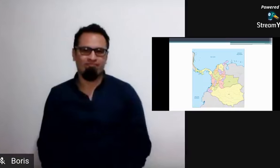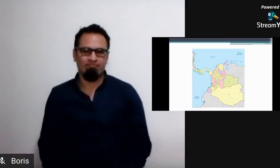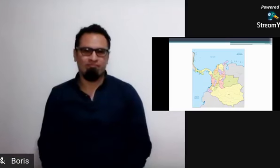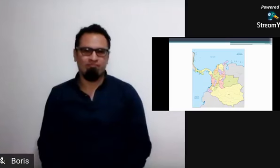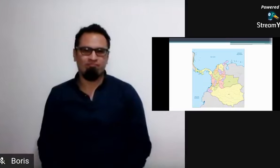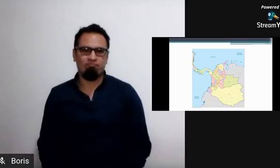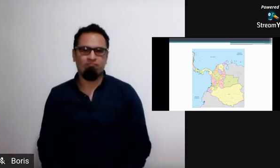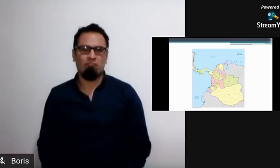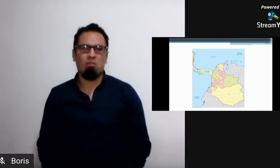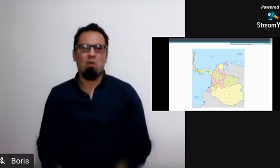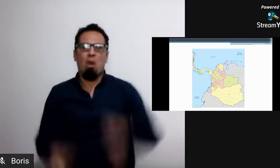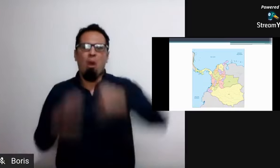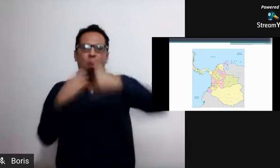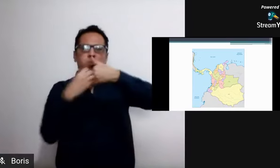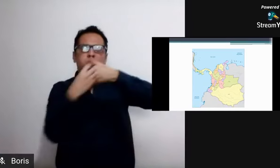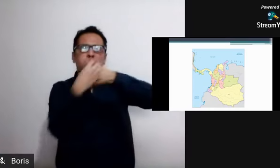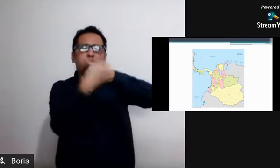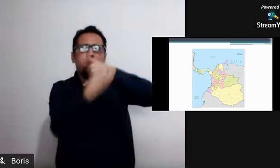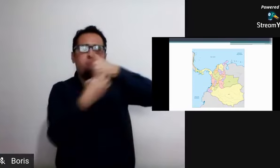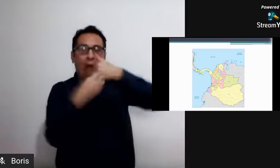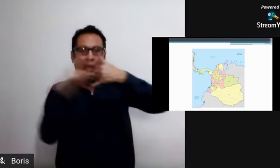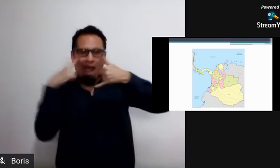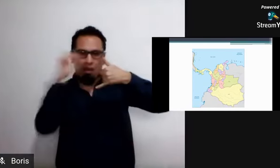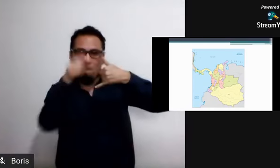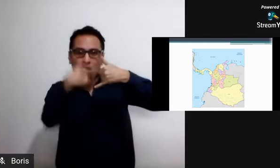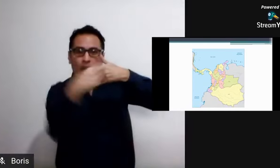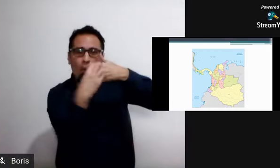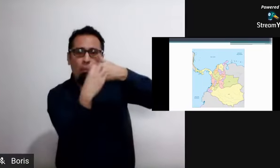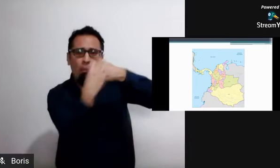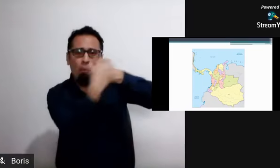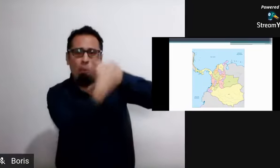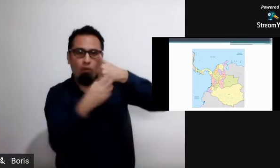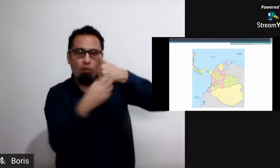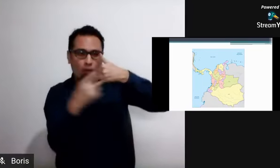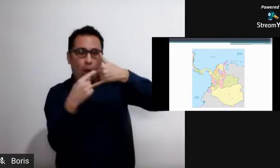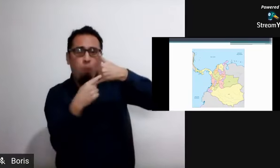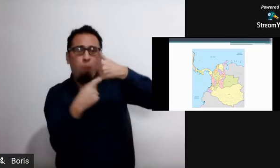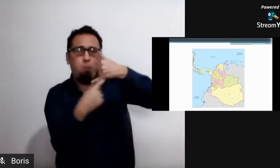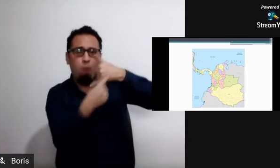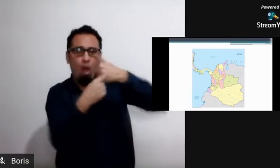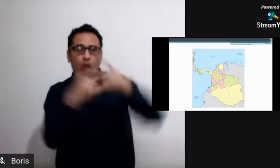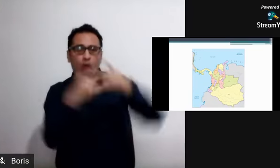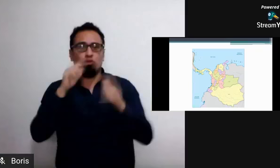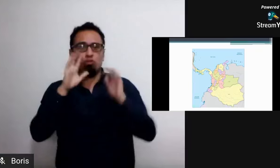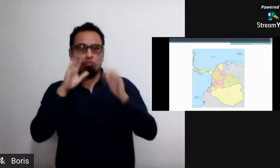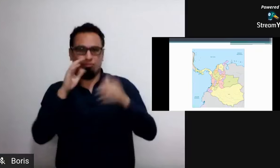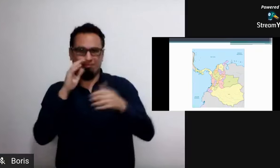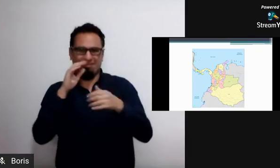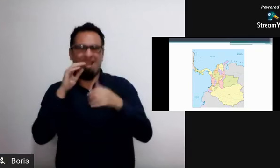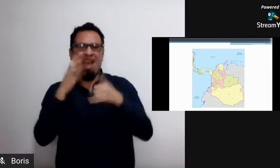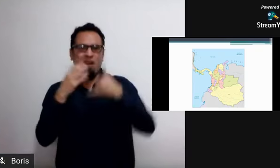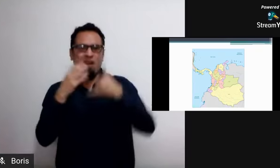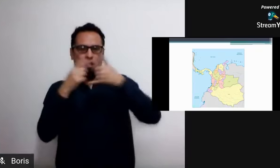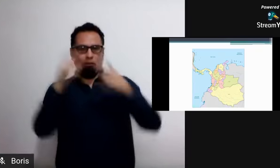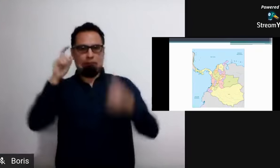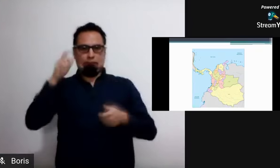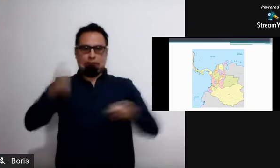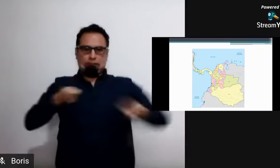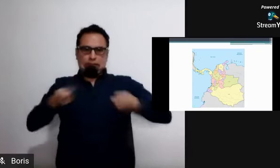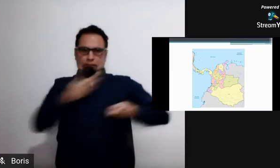Pero entonces empiezan a suceder otros cambios porque ya pierde los límites de lo